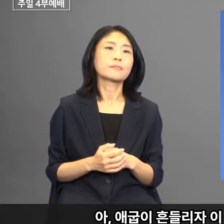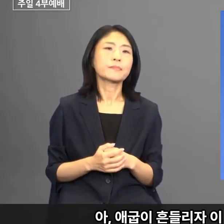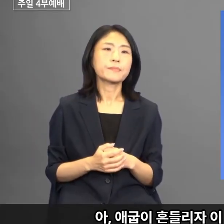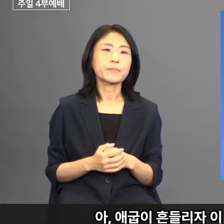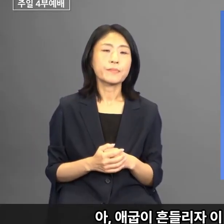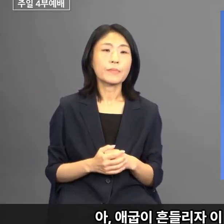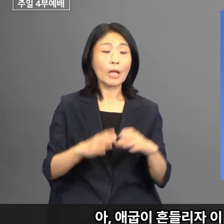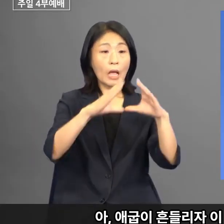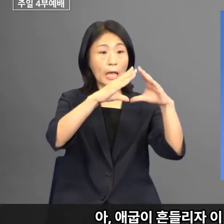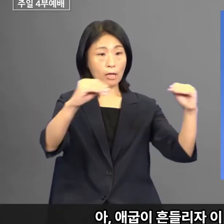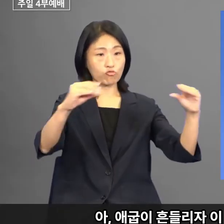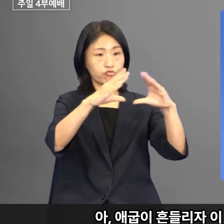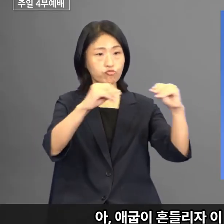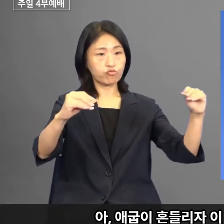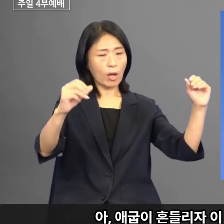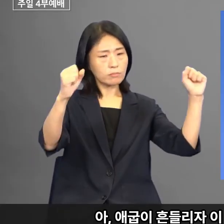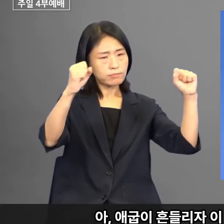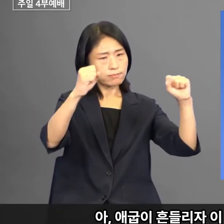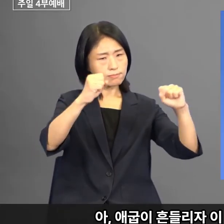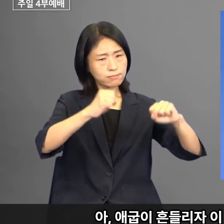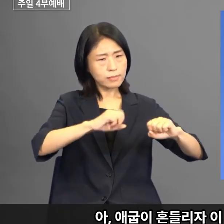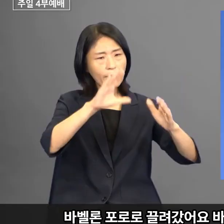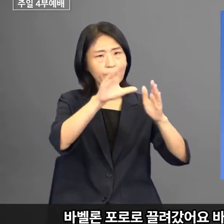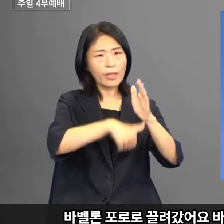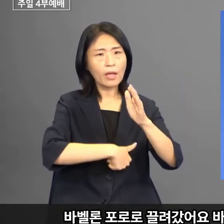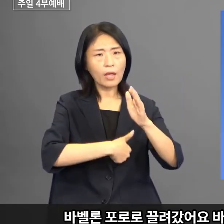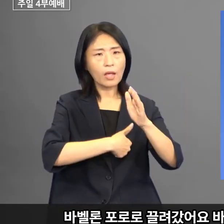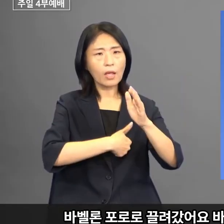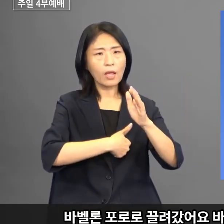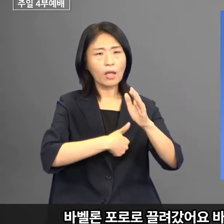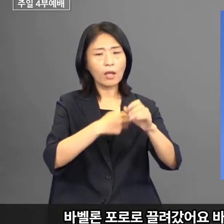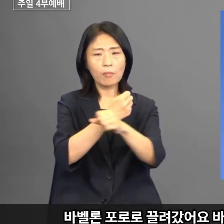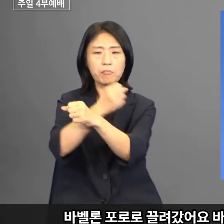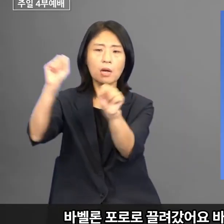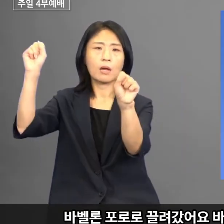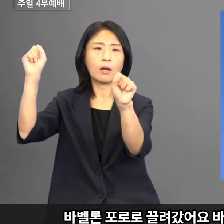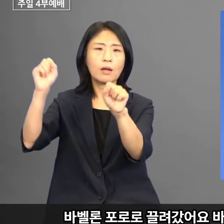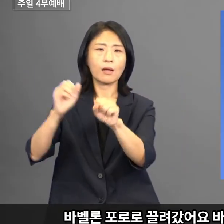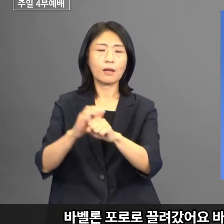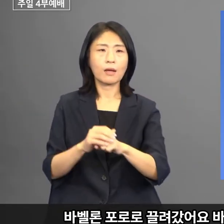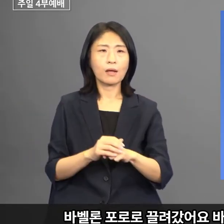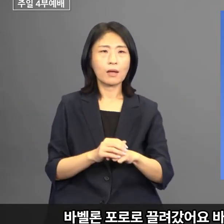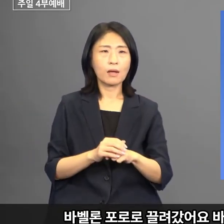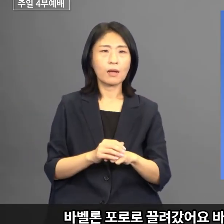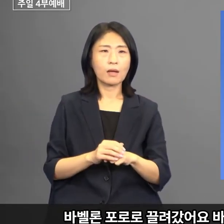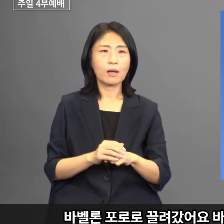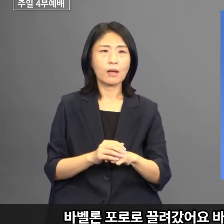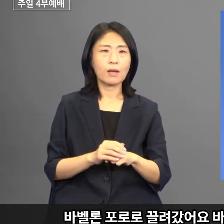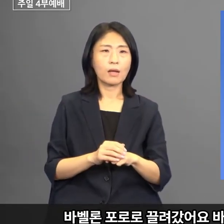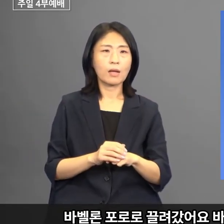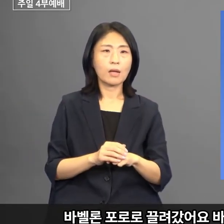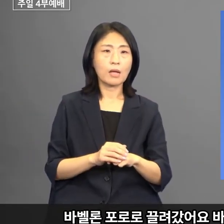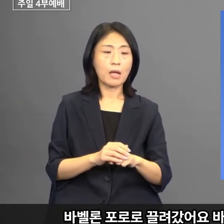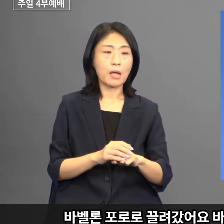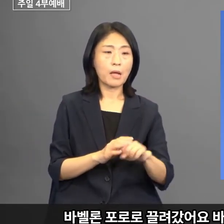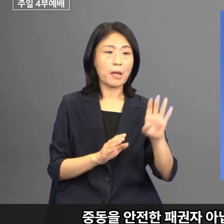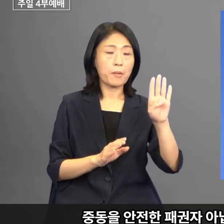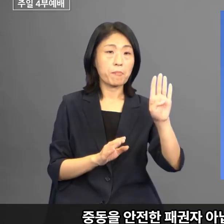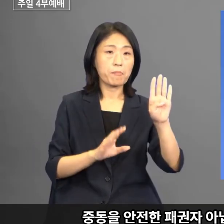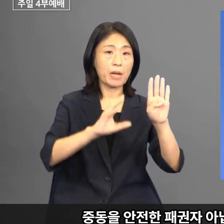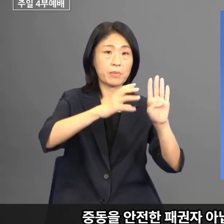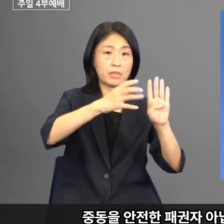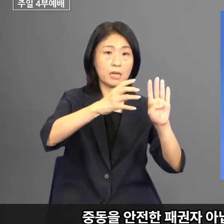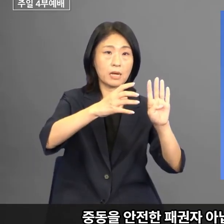이 애굽이 흔들리자 이 백성들이 풀려나게 됐구나. 바벨론 포로로 끌려갔어요. 이 바벨론 나라가 너무 강했기 때문에